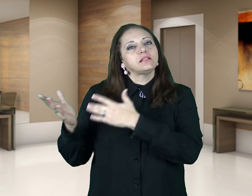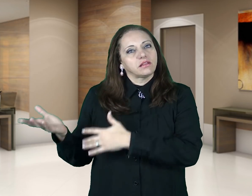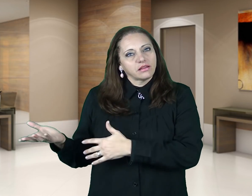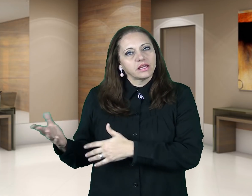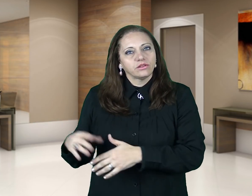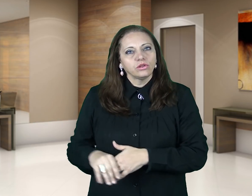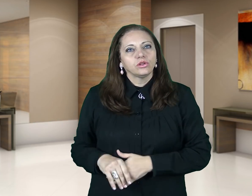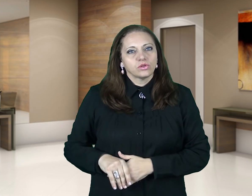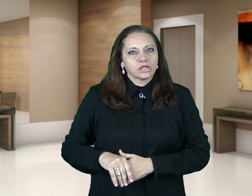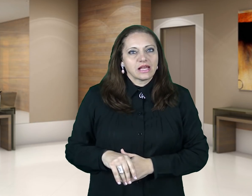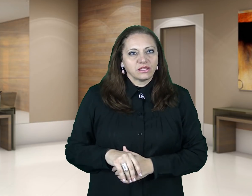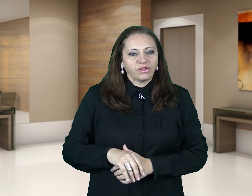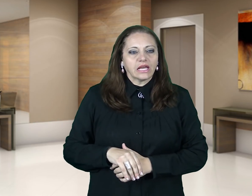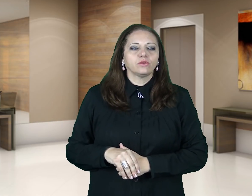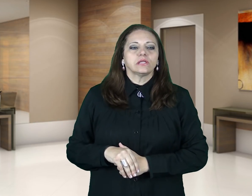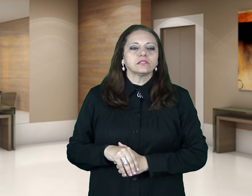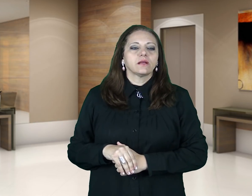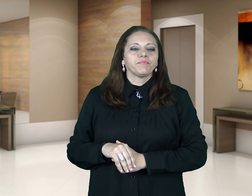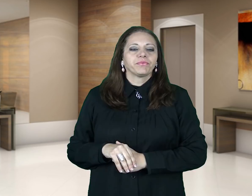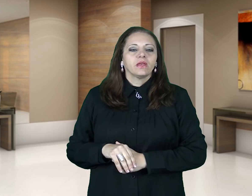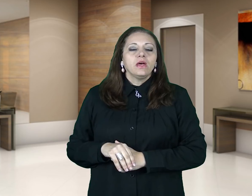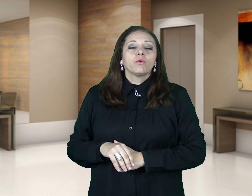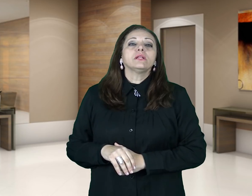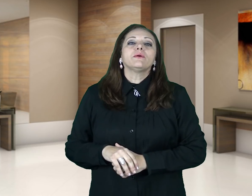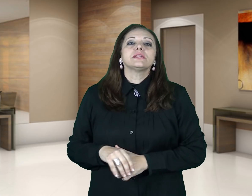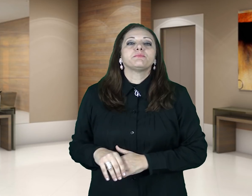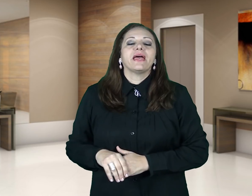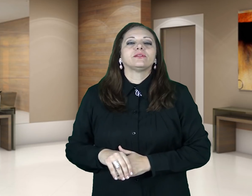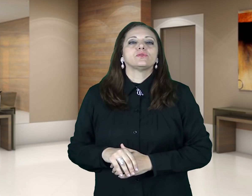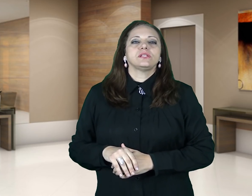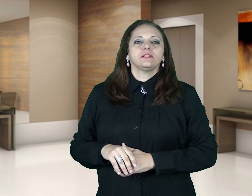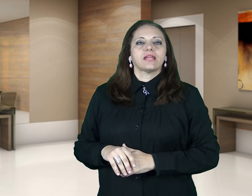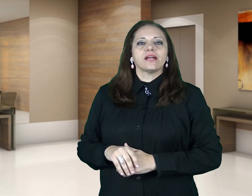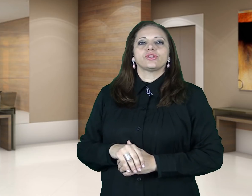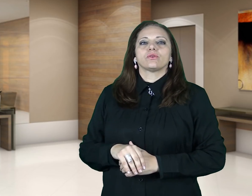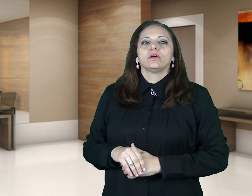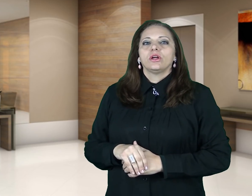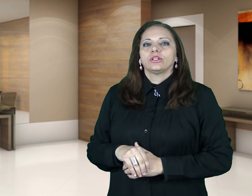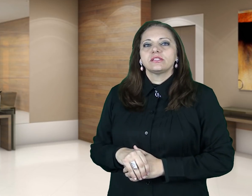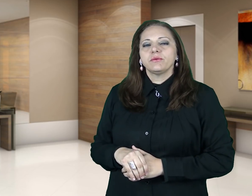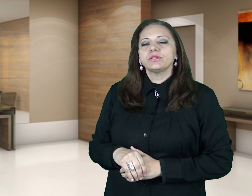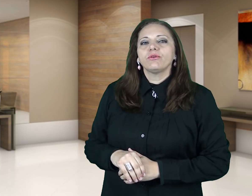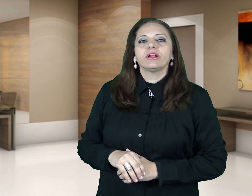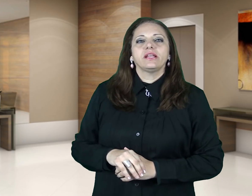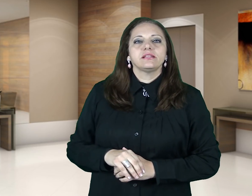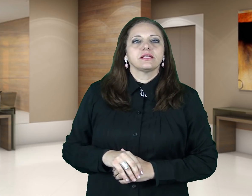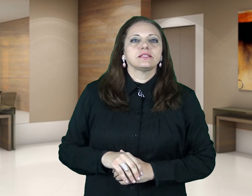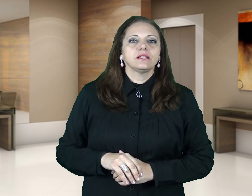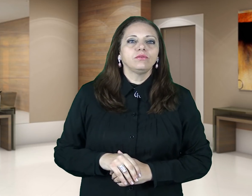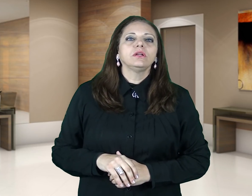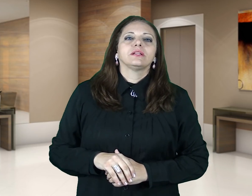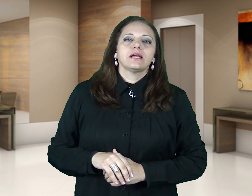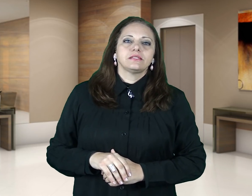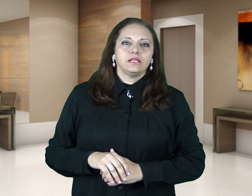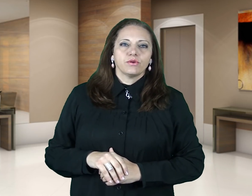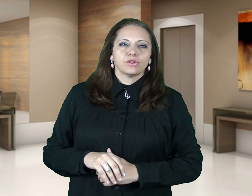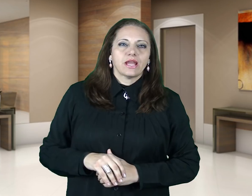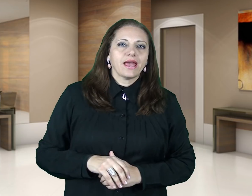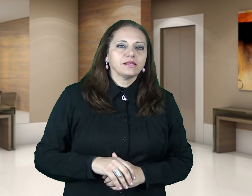se tratando dos classificadores. Quanto ao aspecto sintático, nós temos a organização das línguas